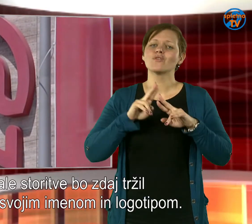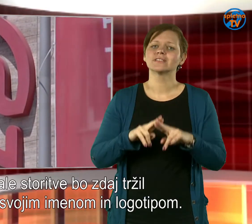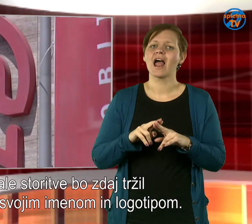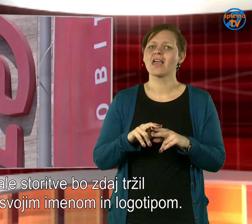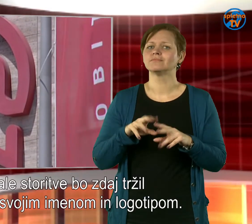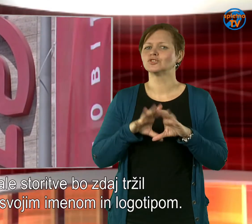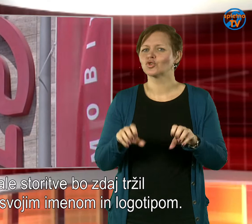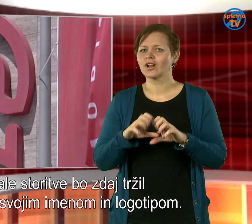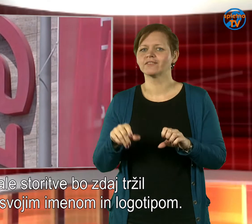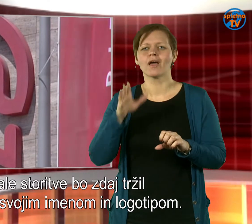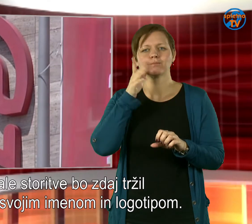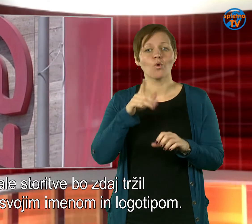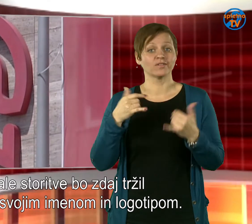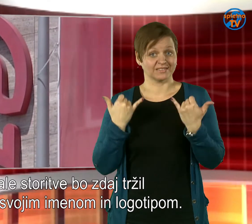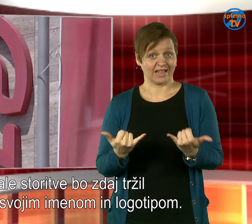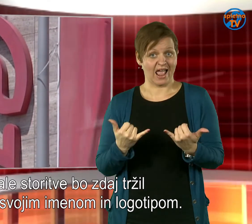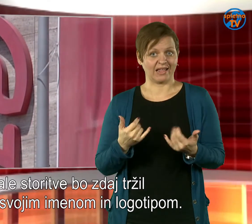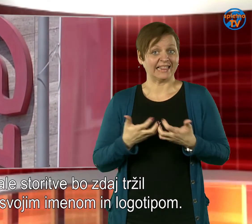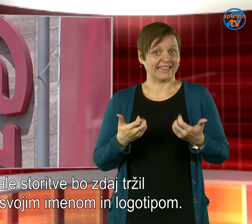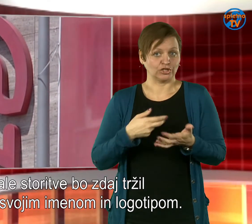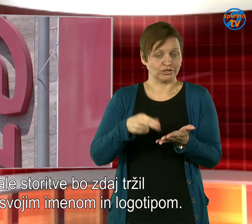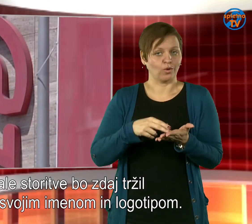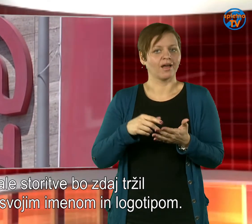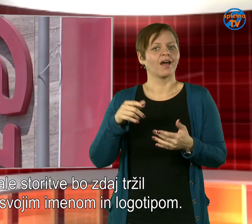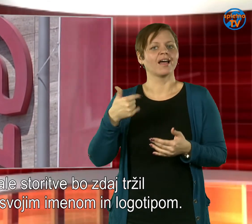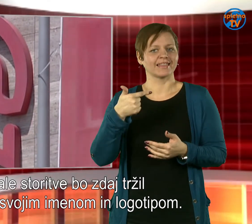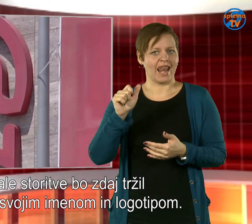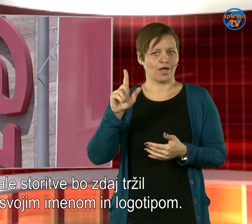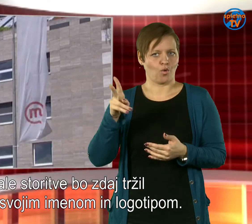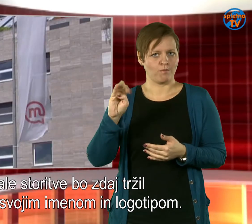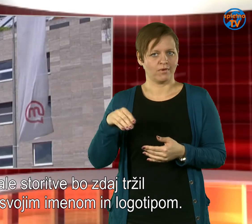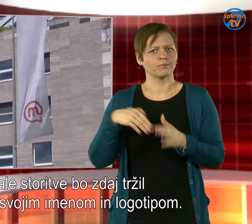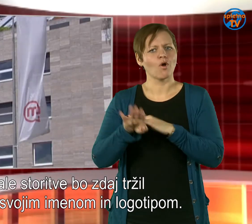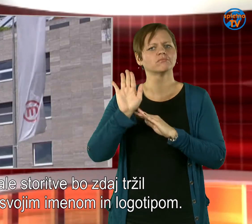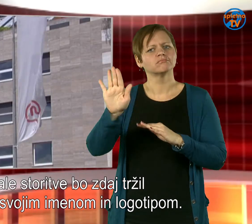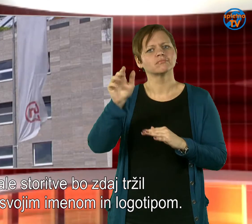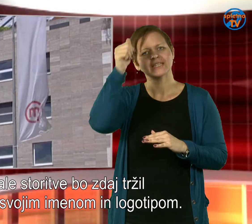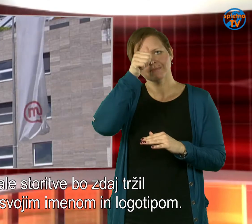Vse ostale storitve bo zdaj tržil Telekom pod svojim imenom in logotipom.